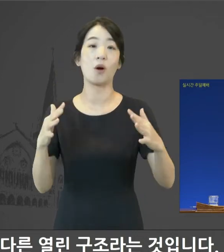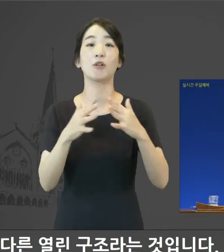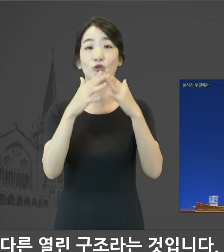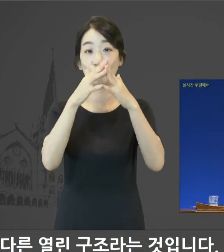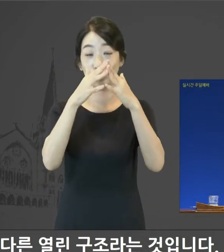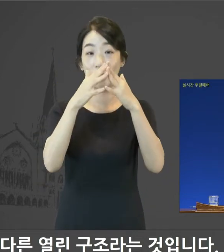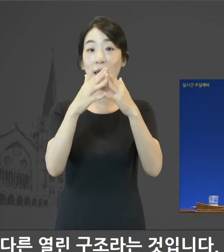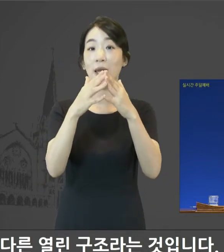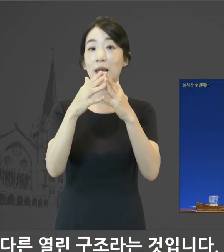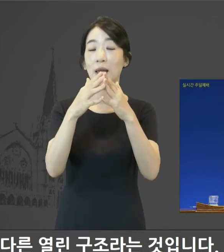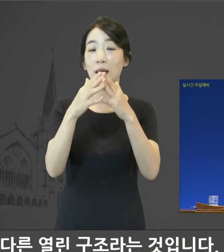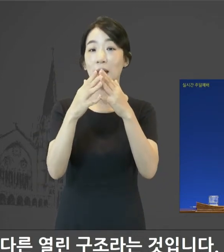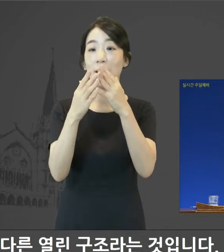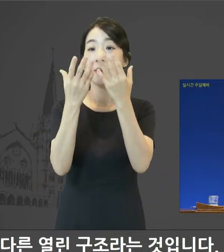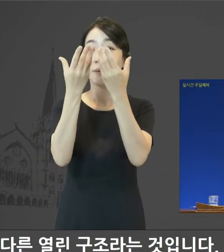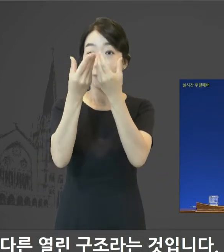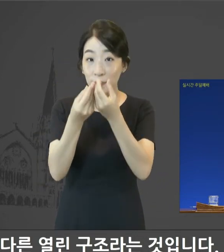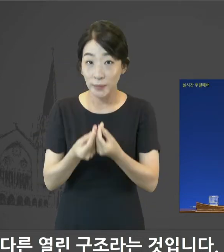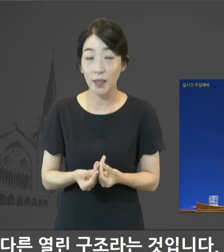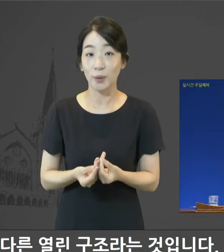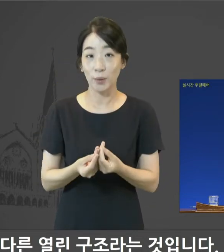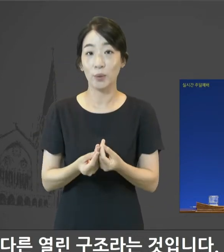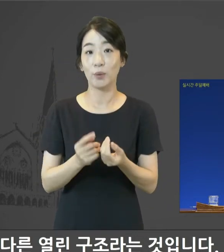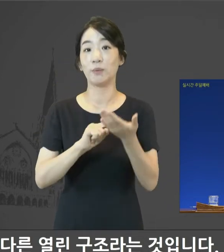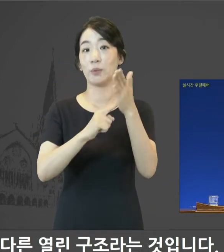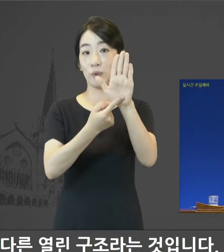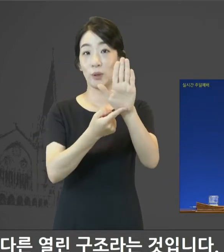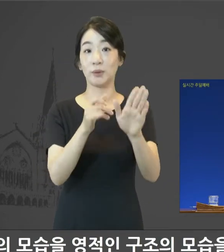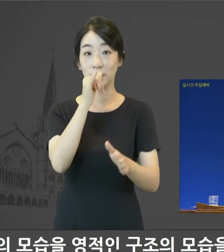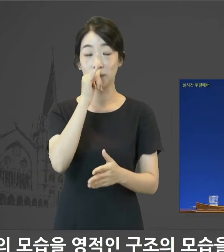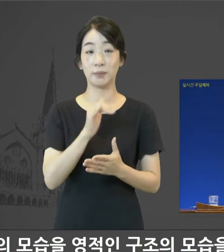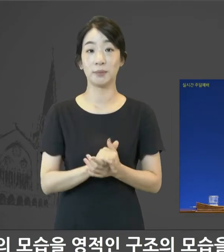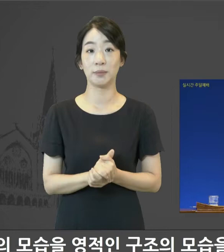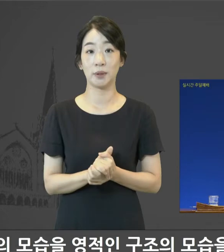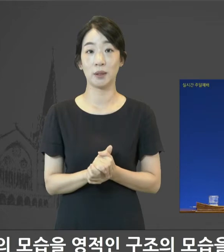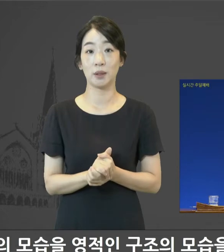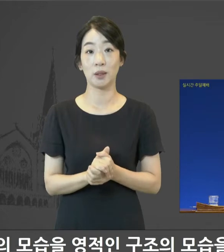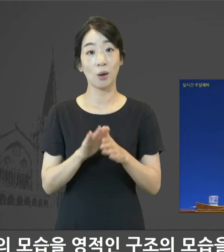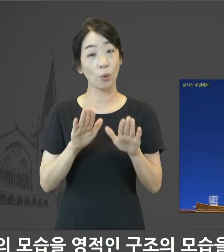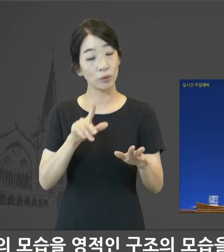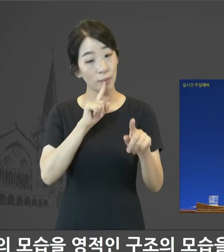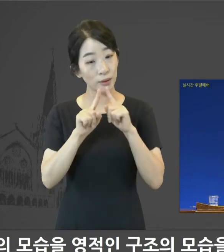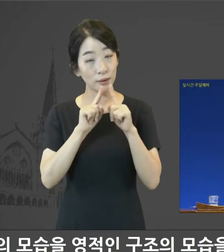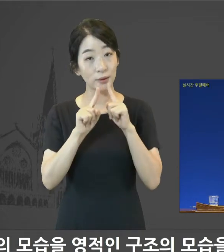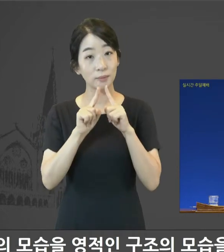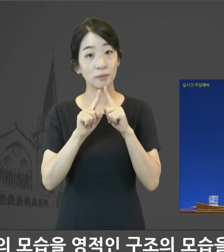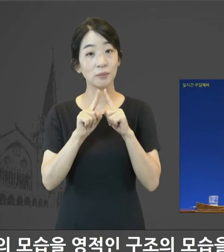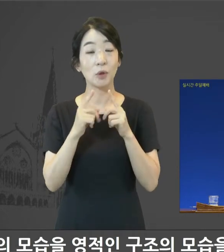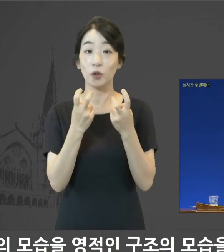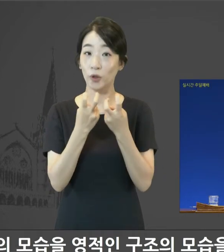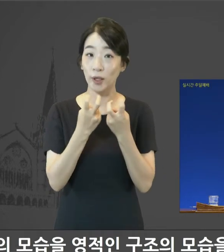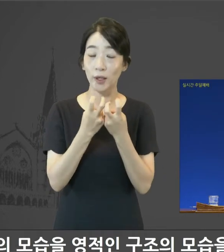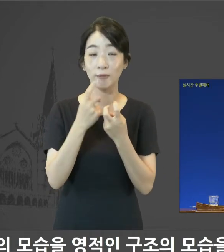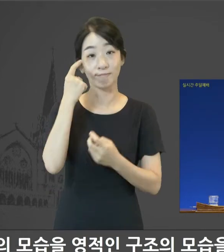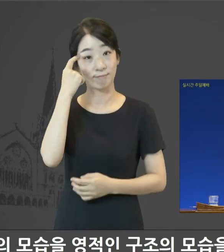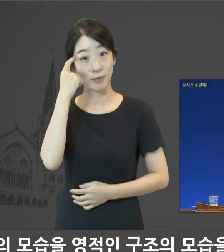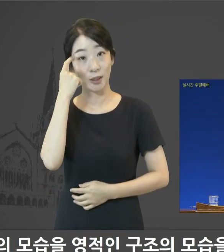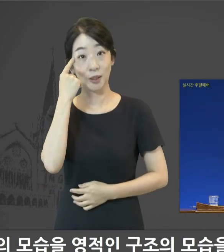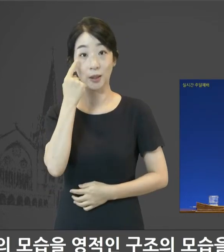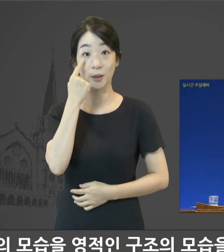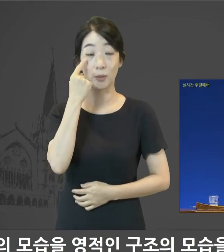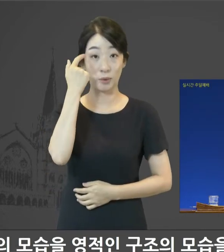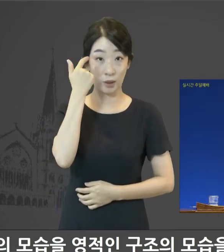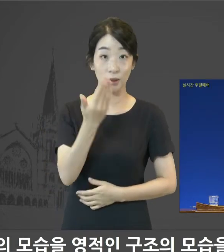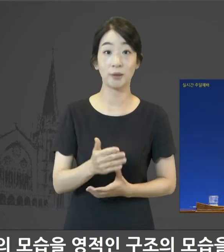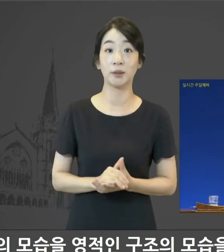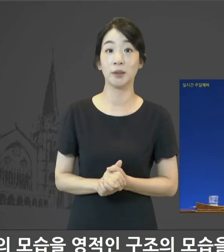속에서 살펴볼 수 있었습니다. 이제 이 말씀을 우리에게 어떻게 적용해 갈까요? 우리는 이 말씀을 우리 속에 담으면서